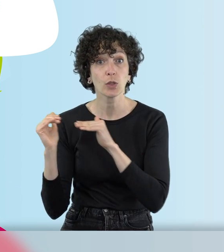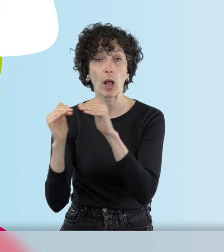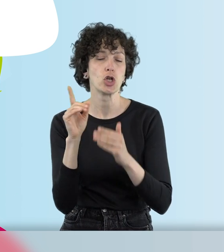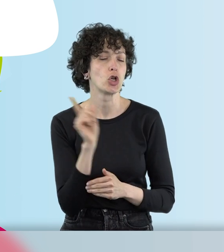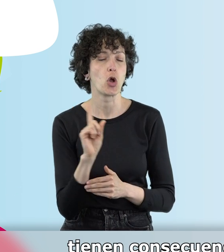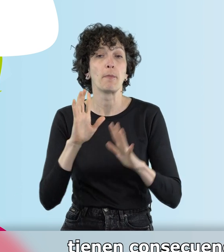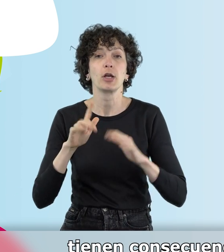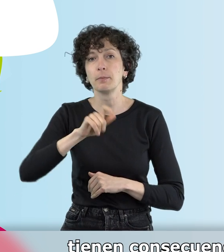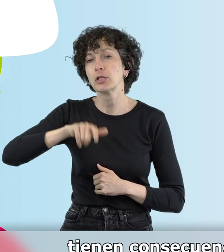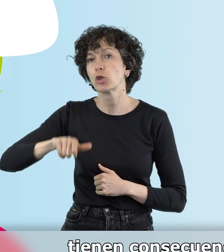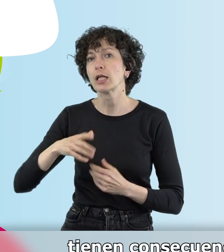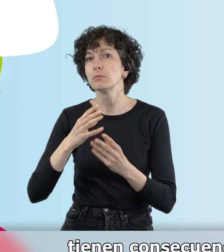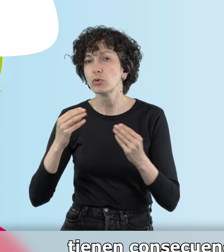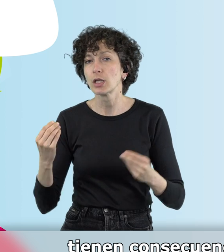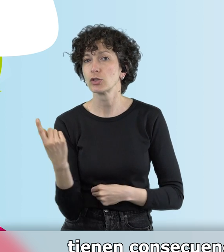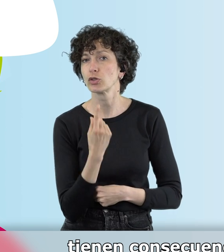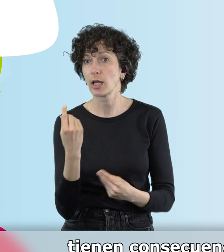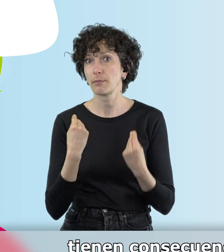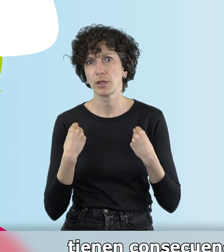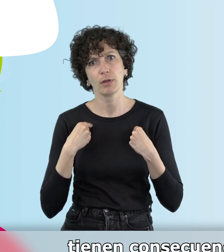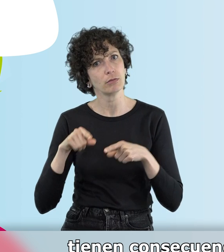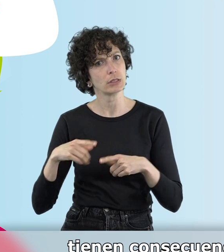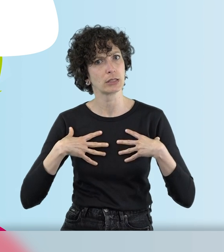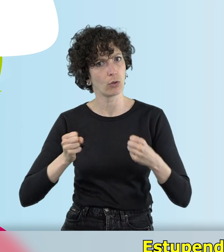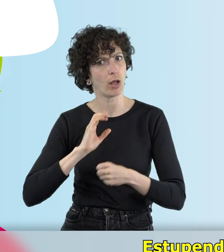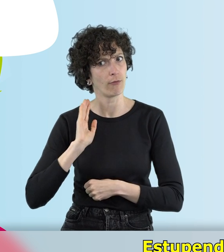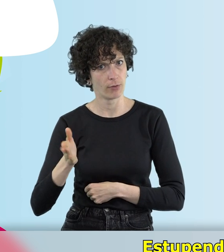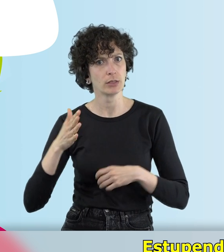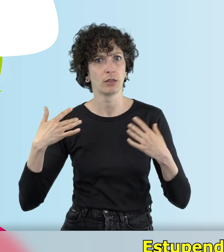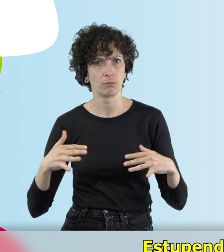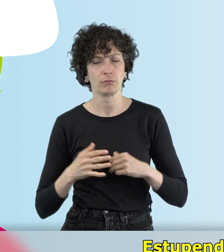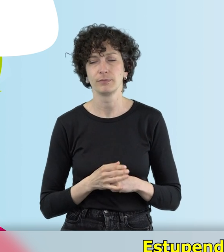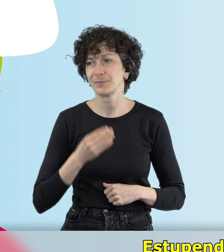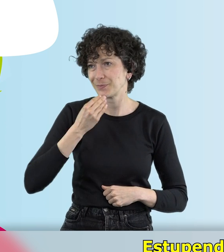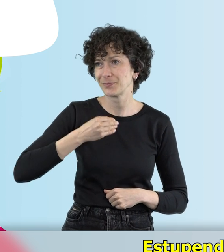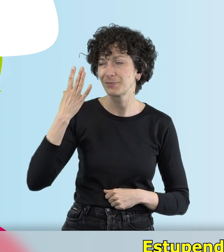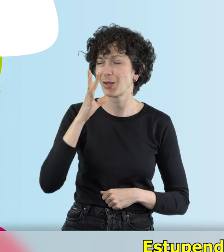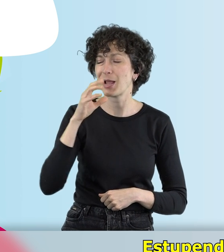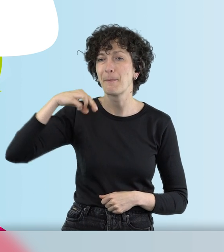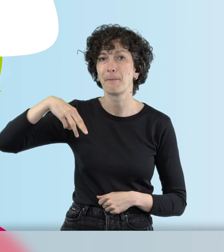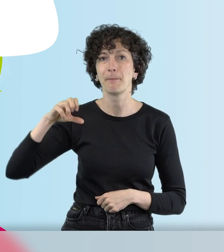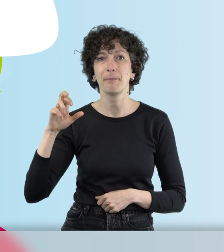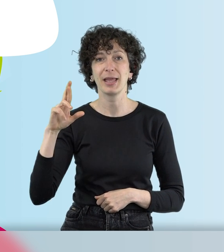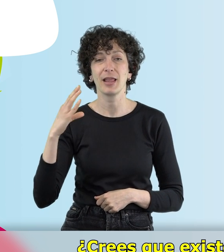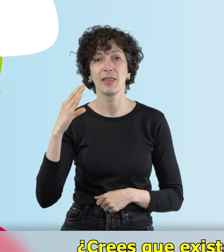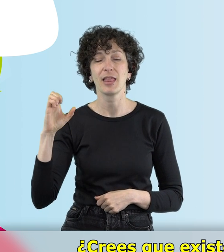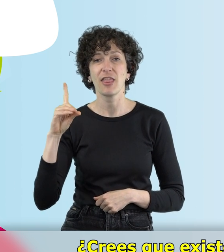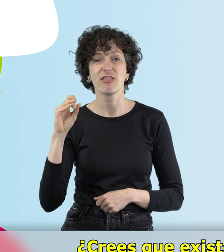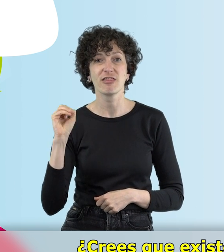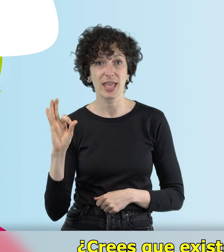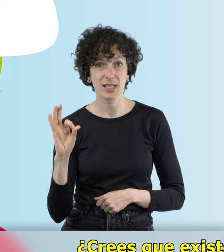muchas personas que viven solas pues tienen consecuencias serias para su salud. Estupendo. Vamos contigo, Mercedes.